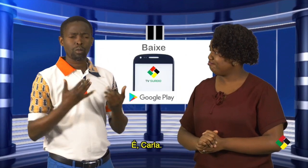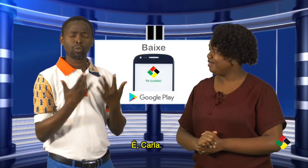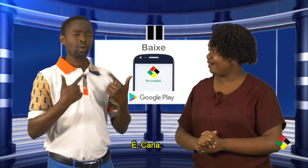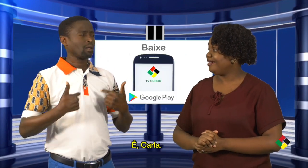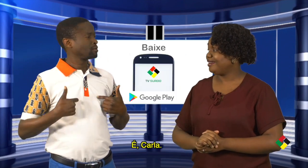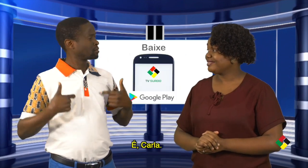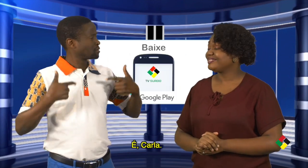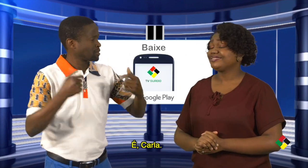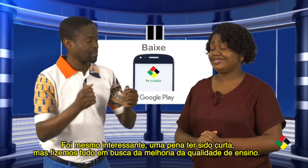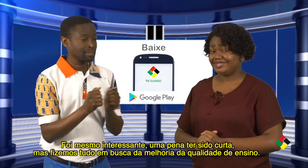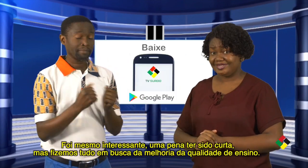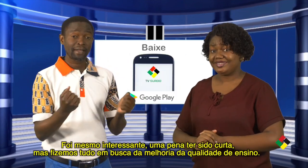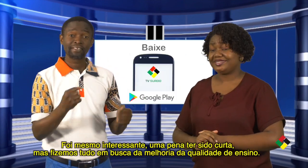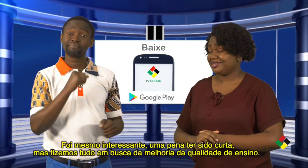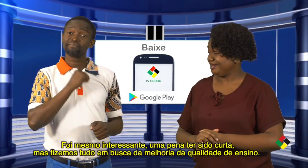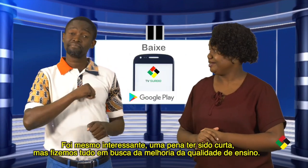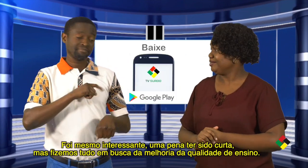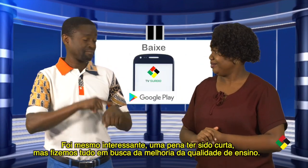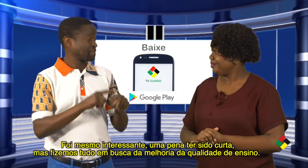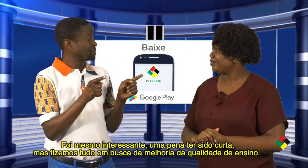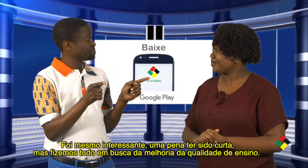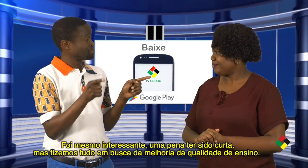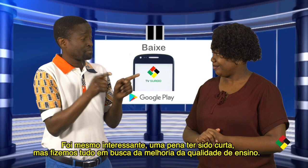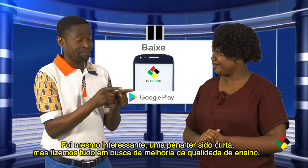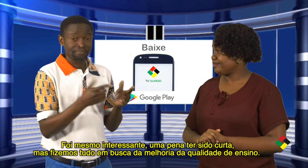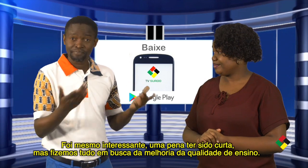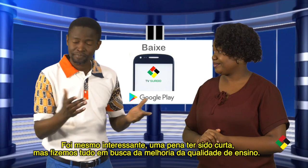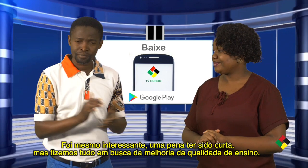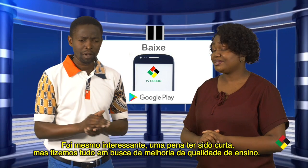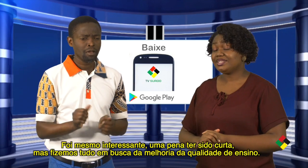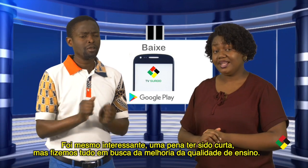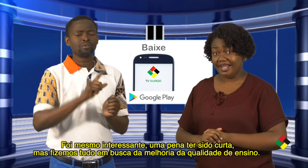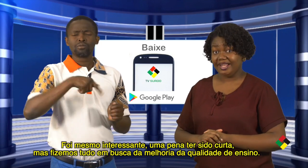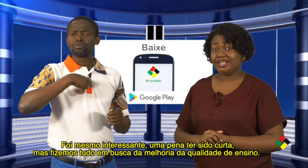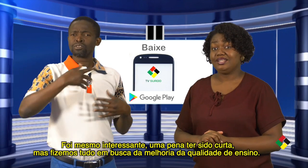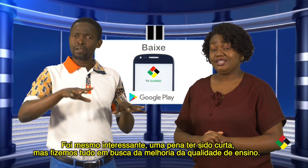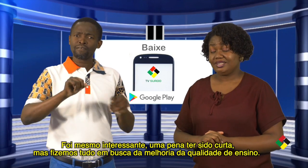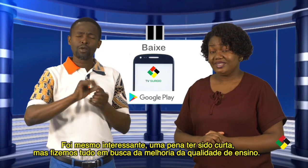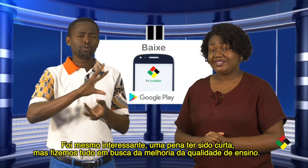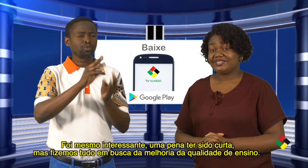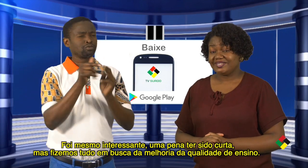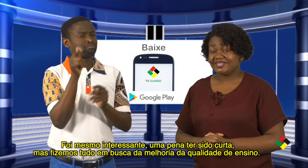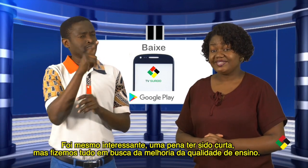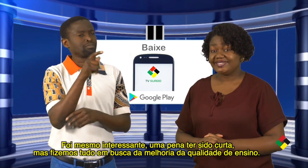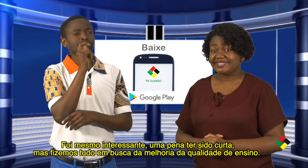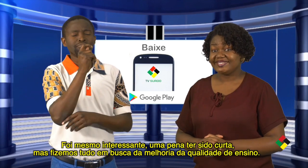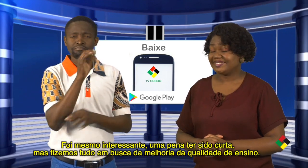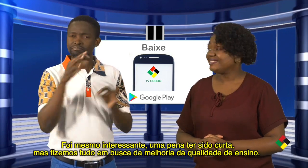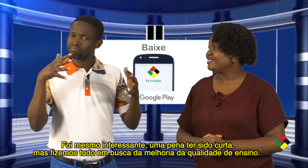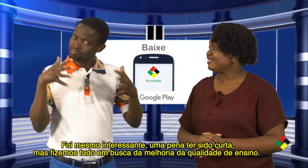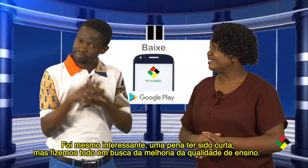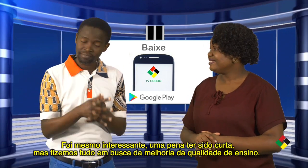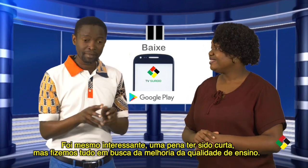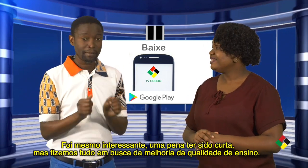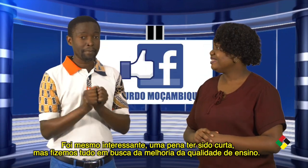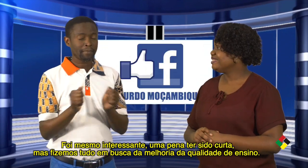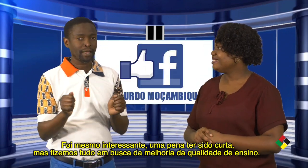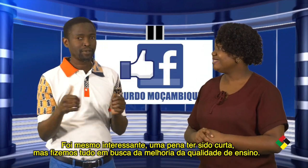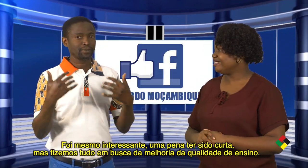É, Carla, foi mesmo interessante. Uma pena ter sido curta, mas fizemos tudo em busca